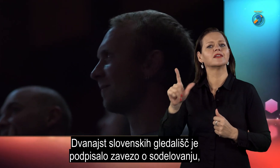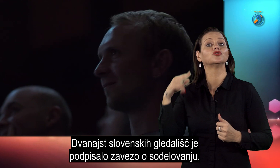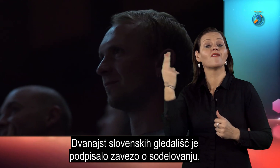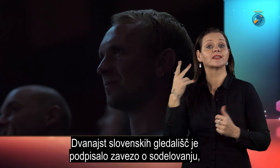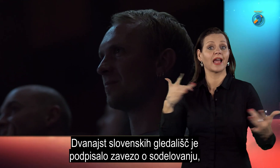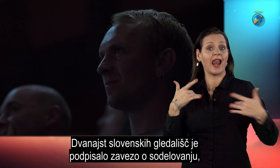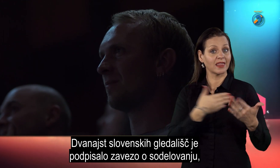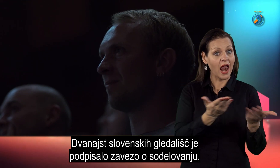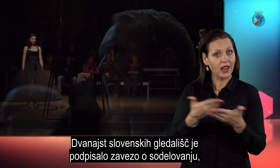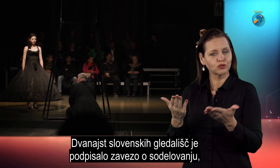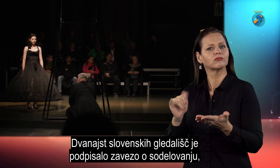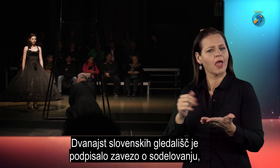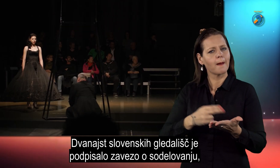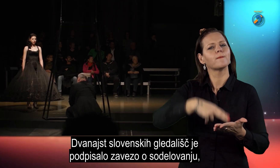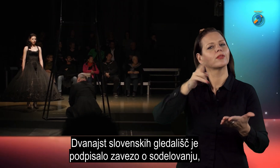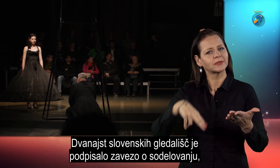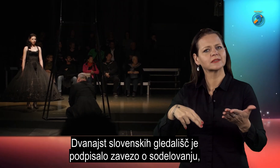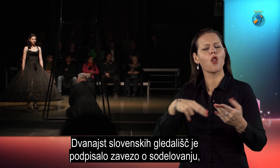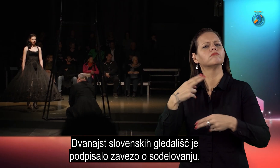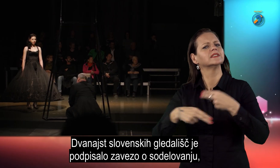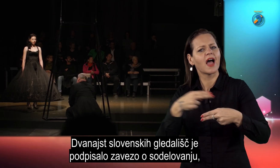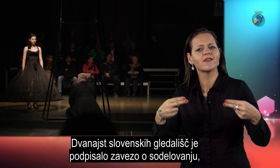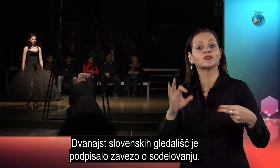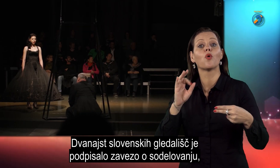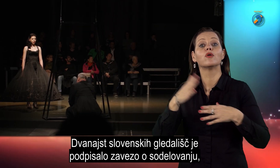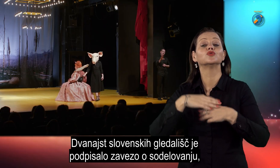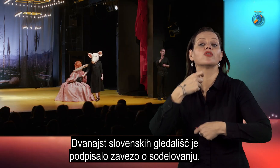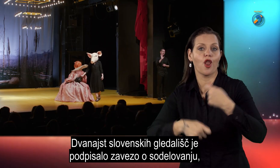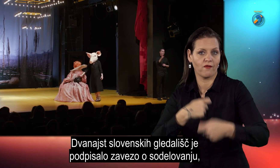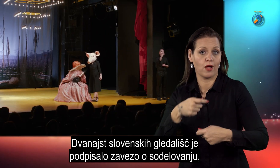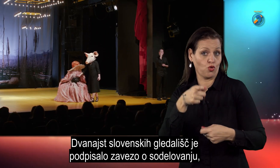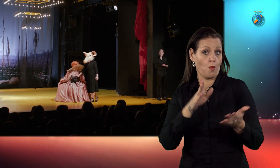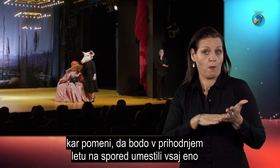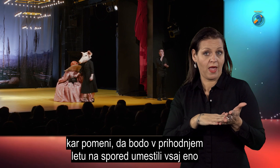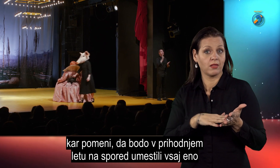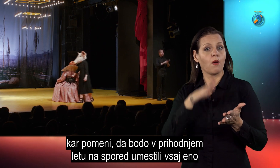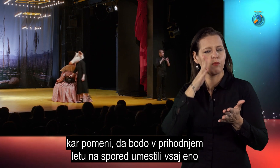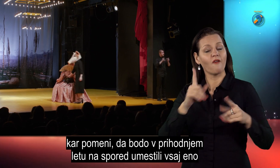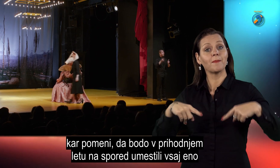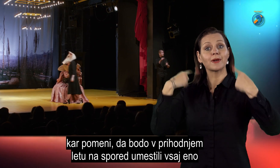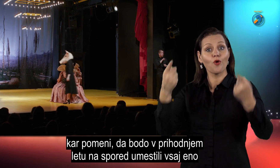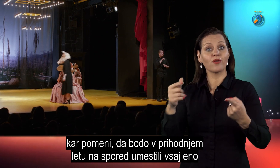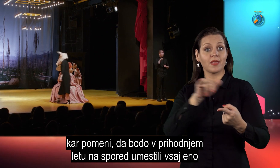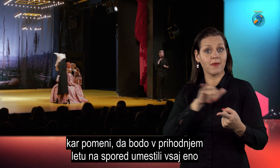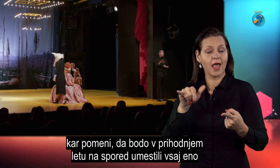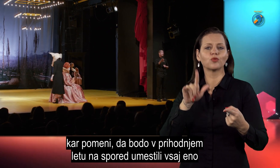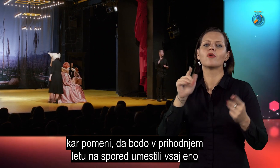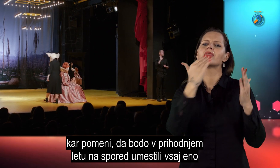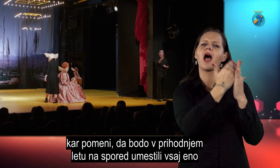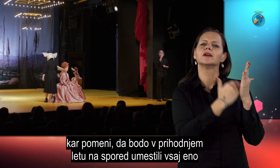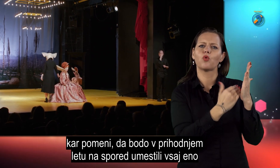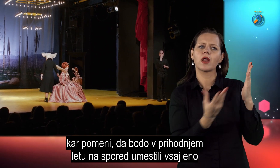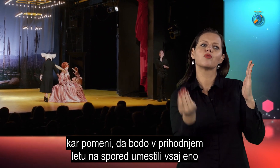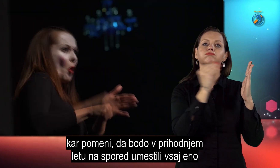12 slovenskih gledališč je podpisalo zavezo o sodelovanju, kar pomeni, da bodo v prihodnjem letu na spored umestili